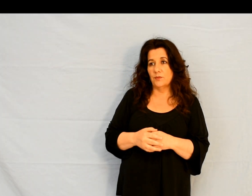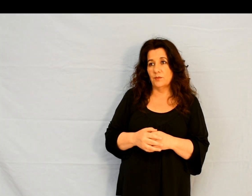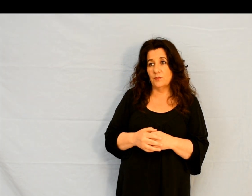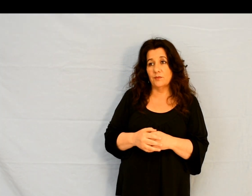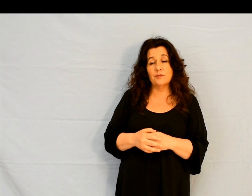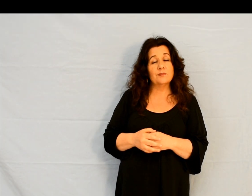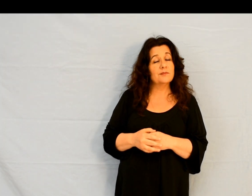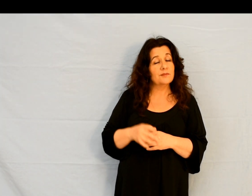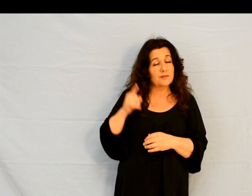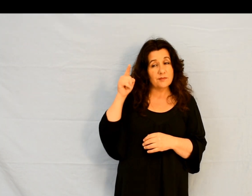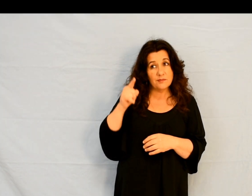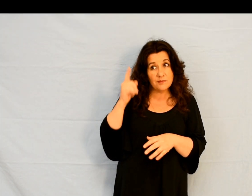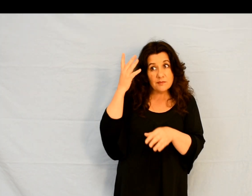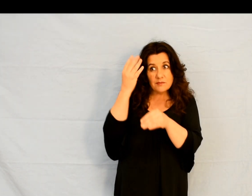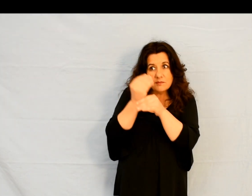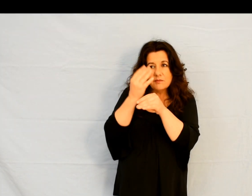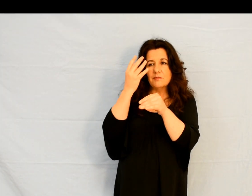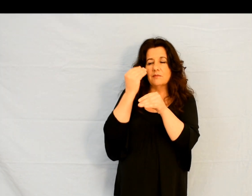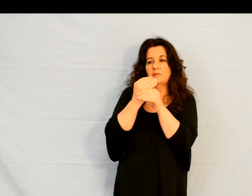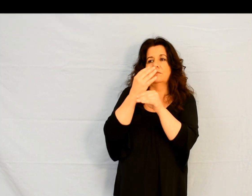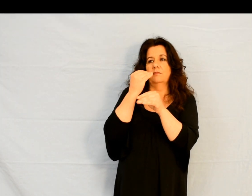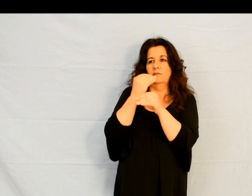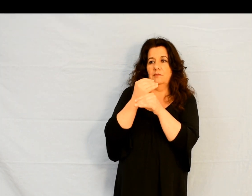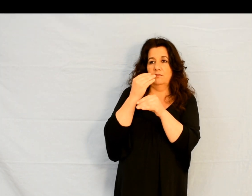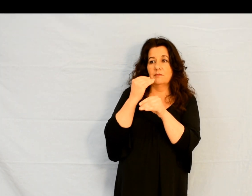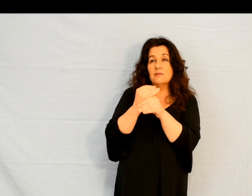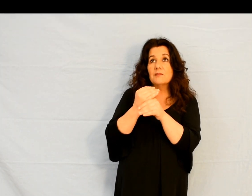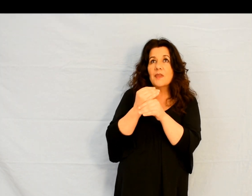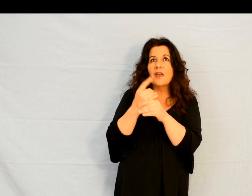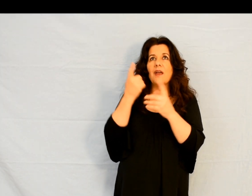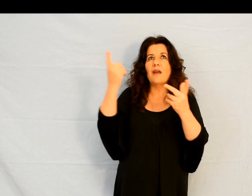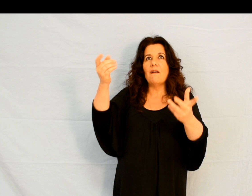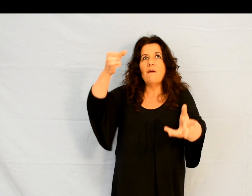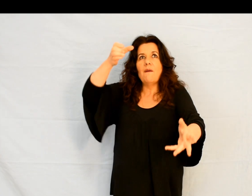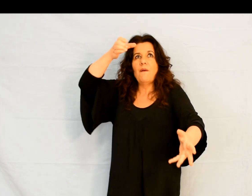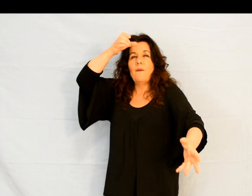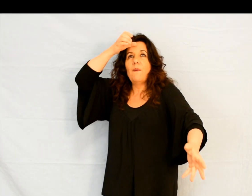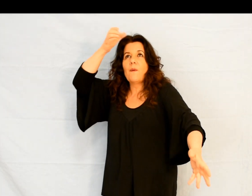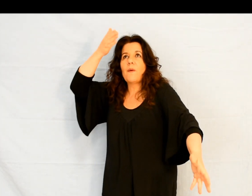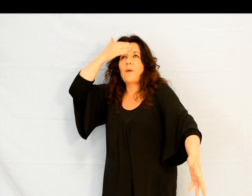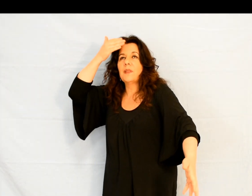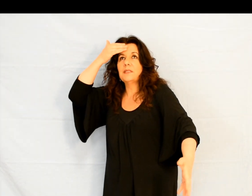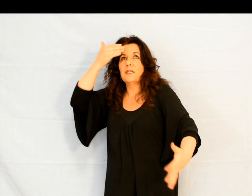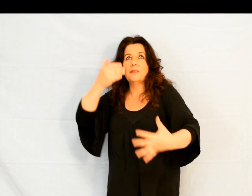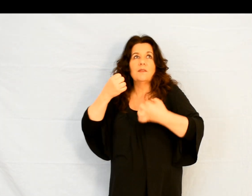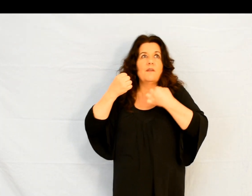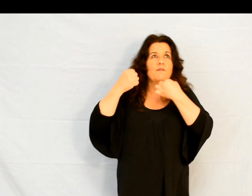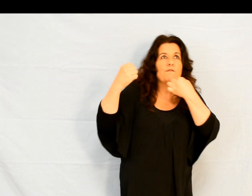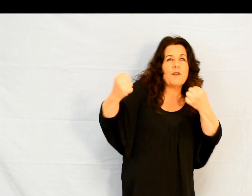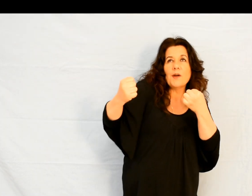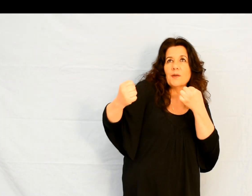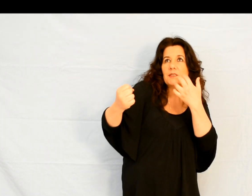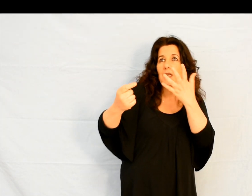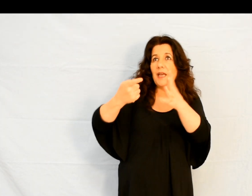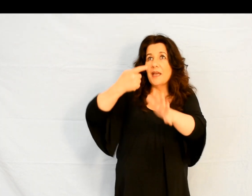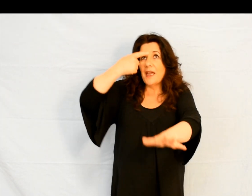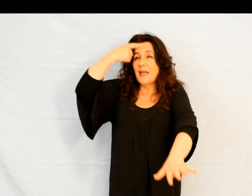Apprends où se trouvent et la connaissance et la force et l'intelligence pour en